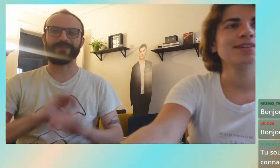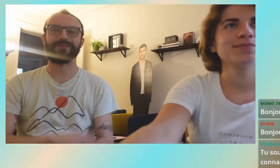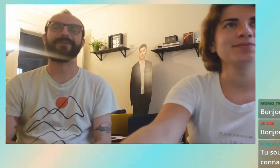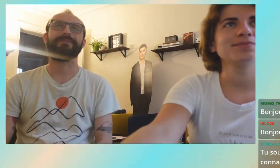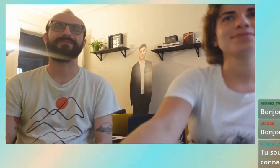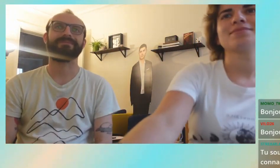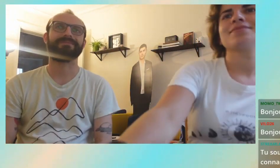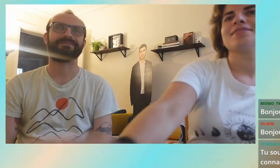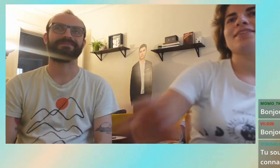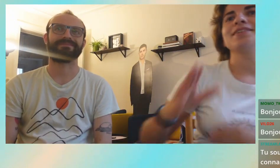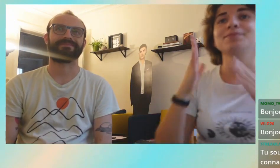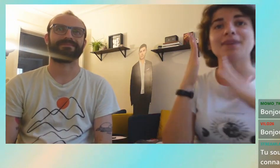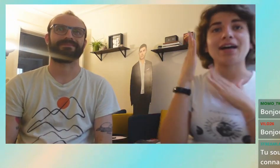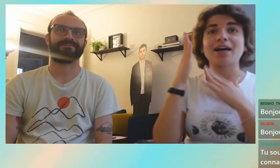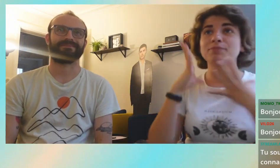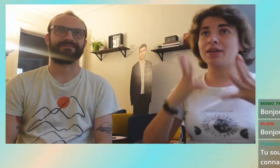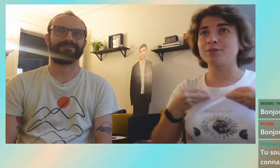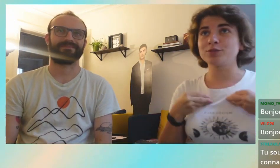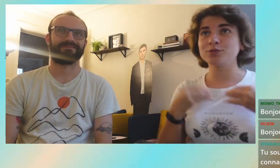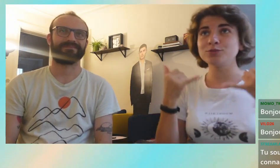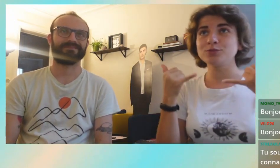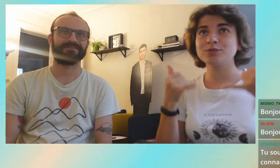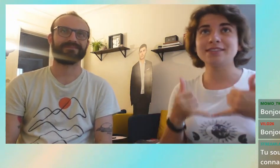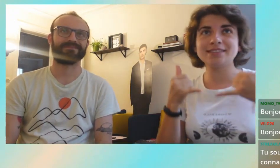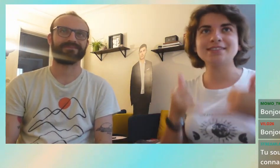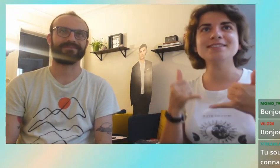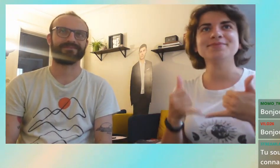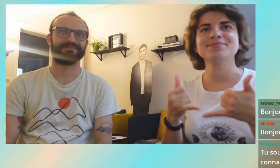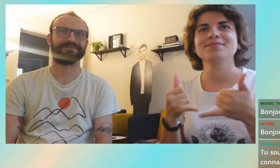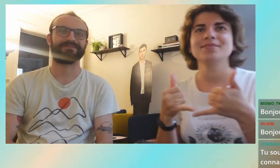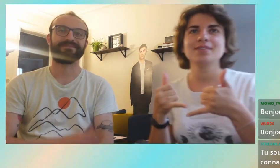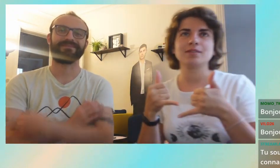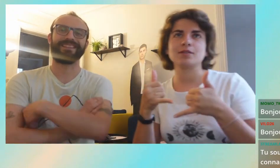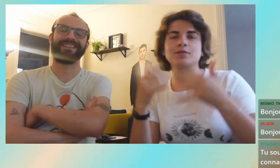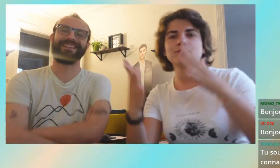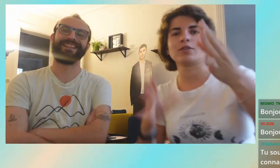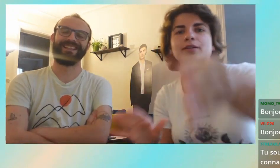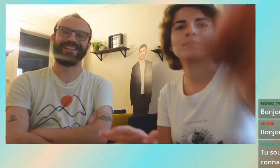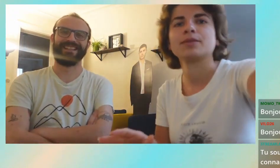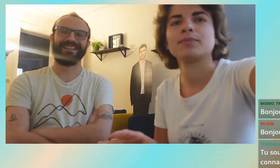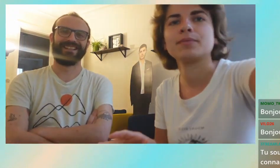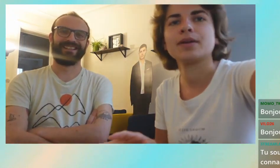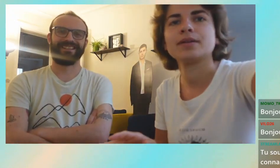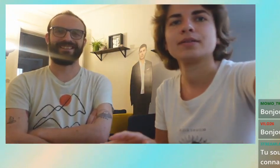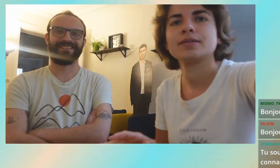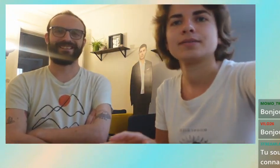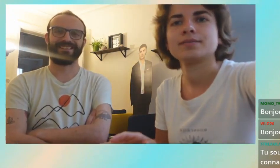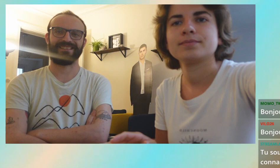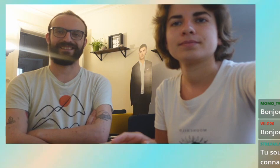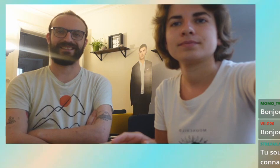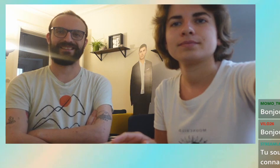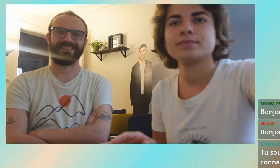Salut. Bah, bienvenue ici. Vous m'avez peut-être pas bien.